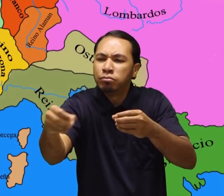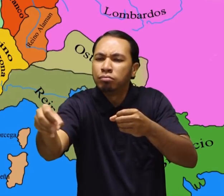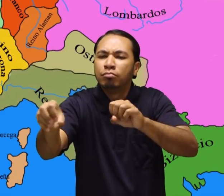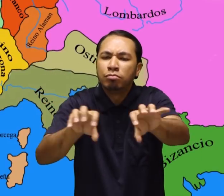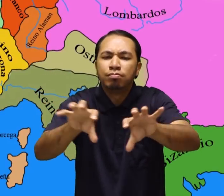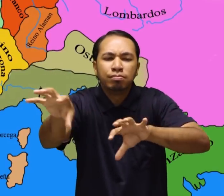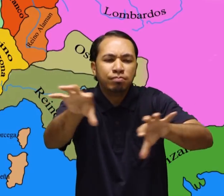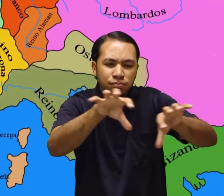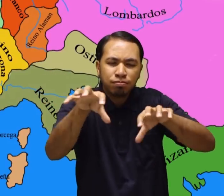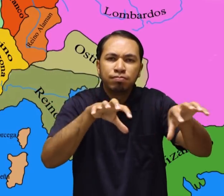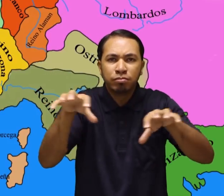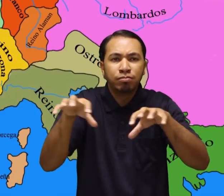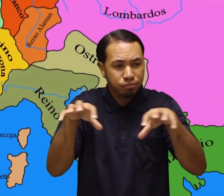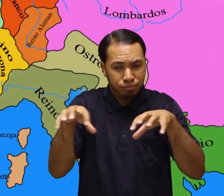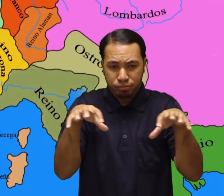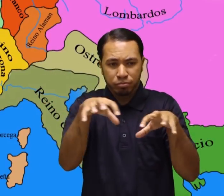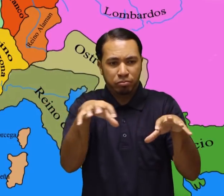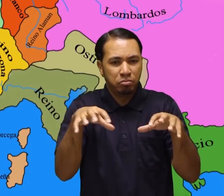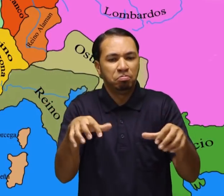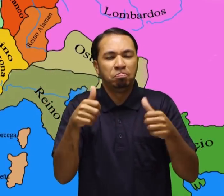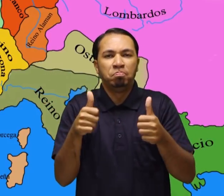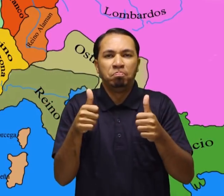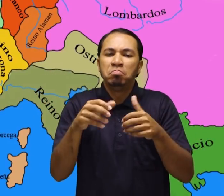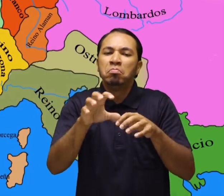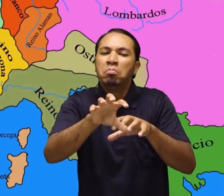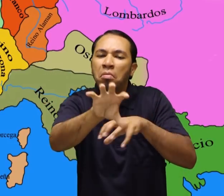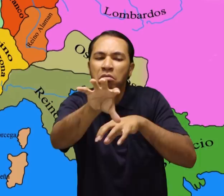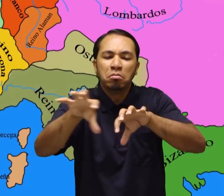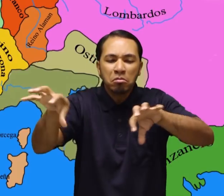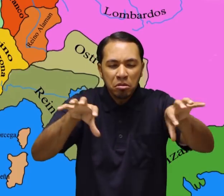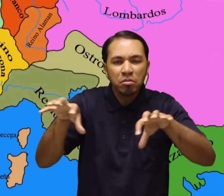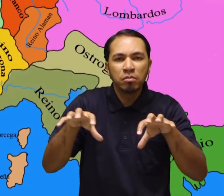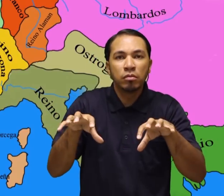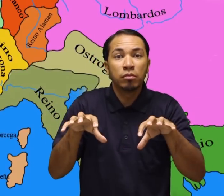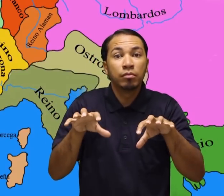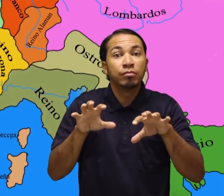onde tem muitos países estabelecidos.